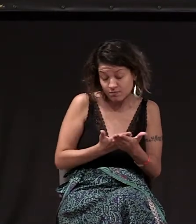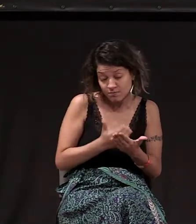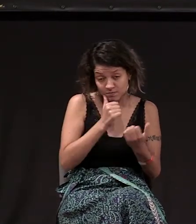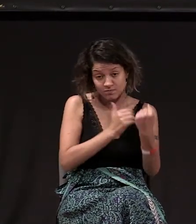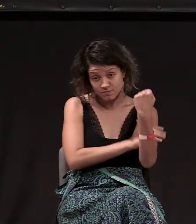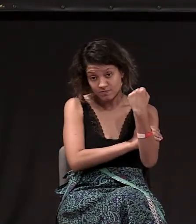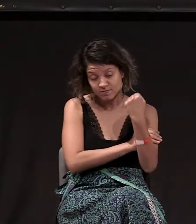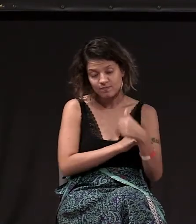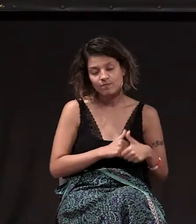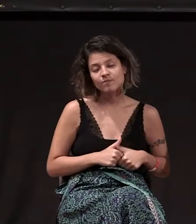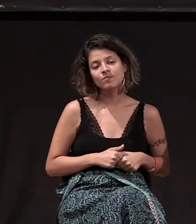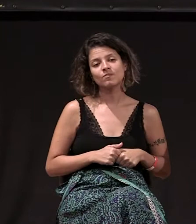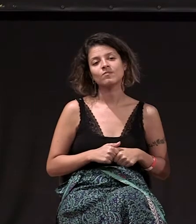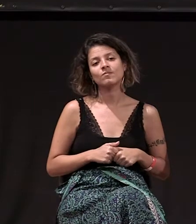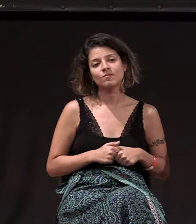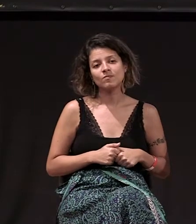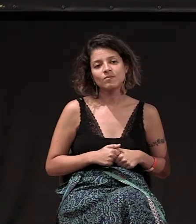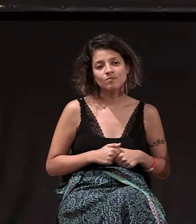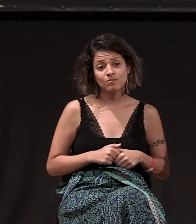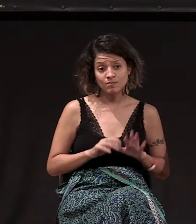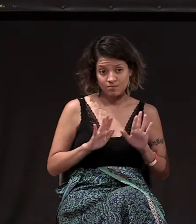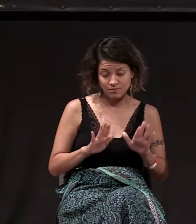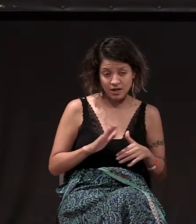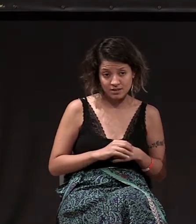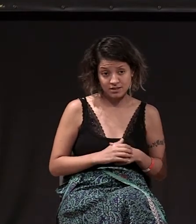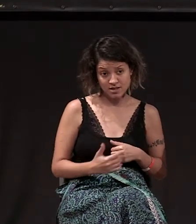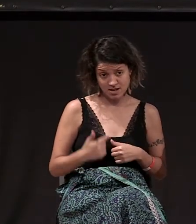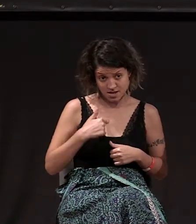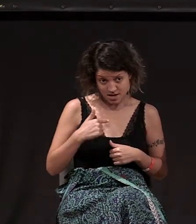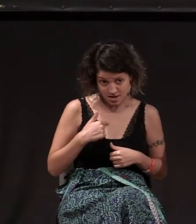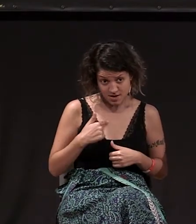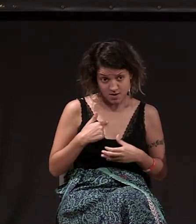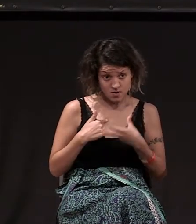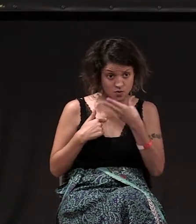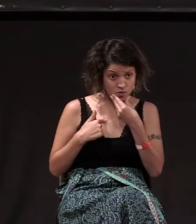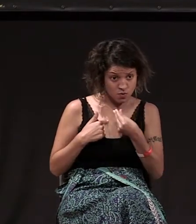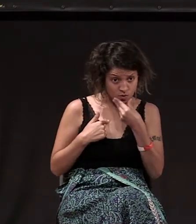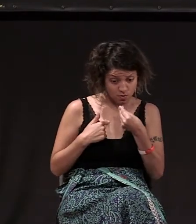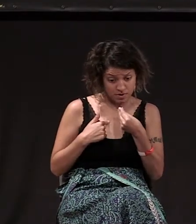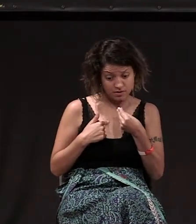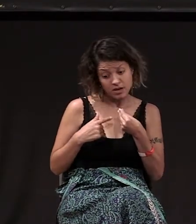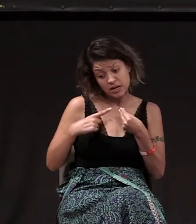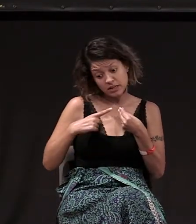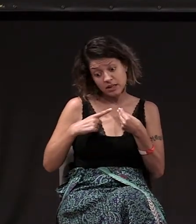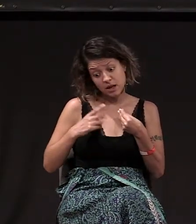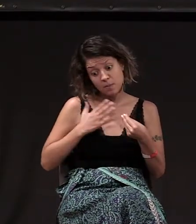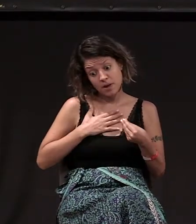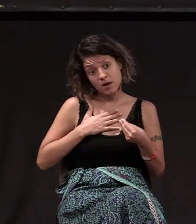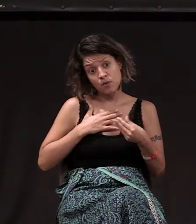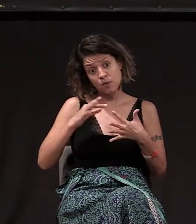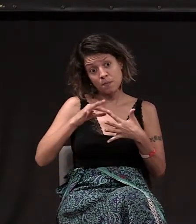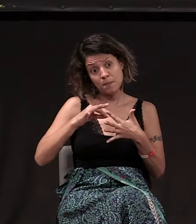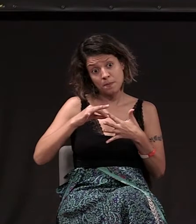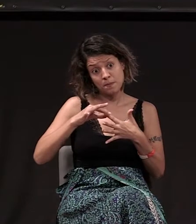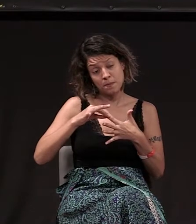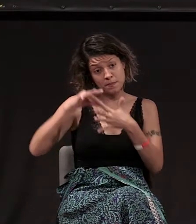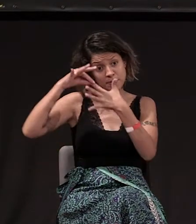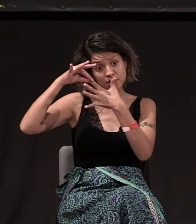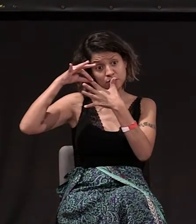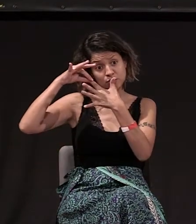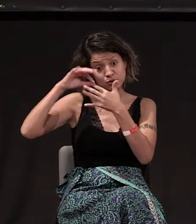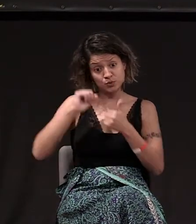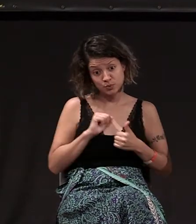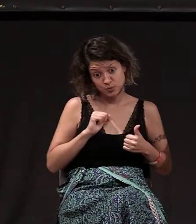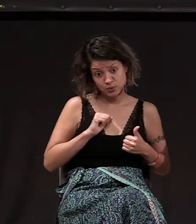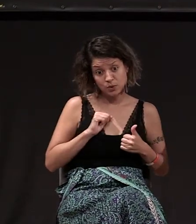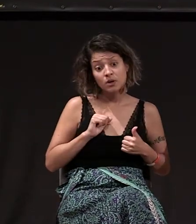feminismo. Mas como homem, falando de um lugar de prestígio, né, que, indiferente